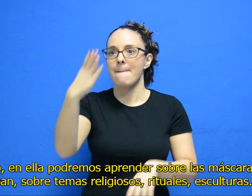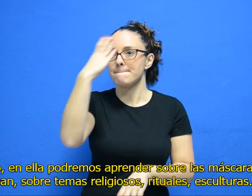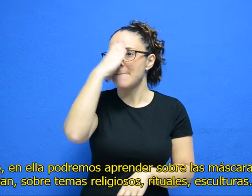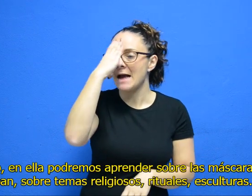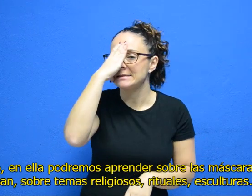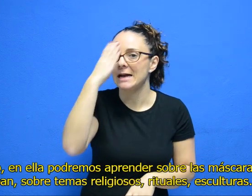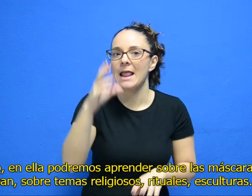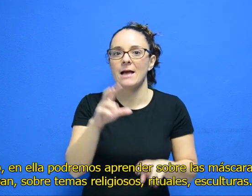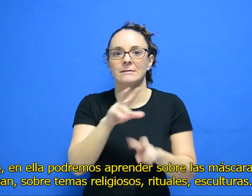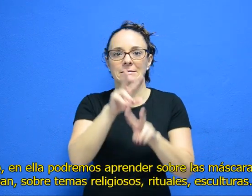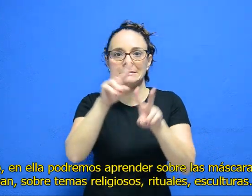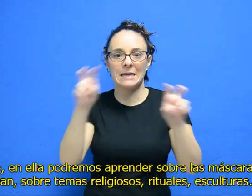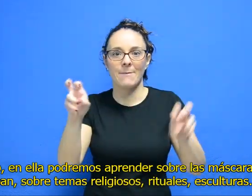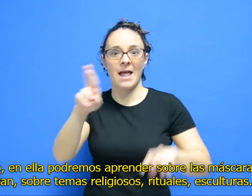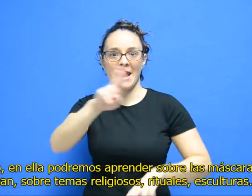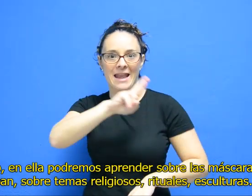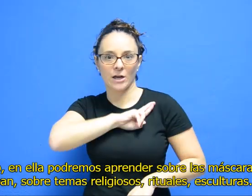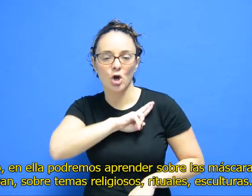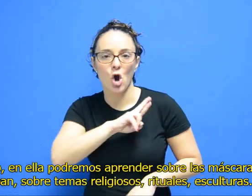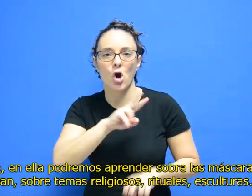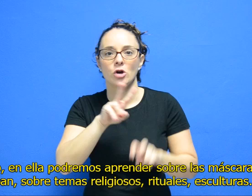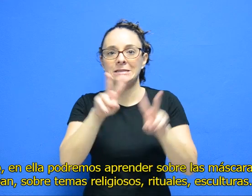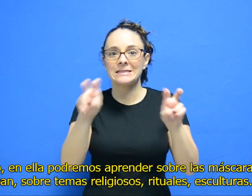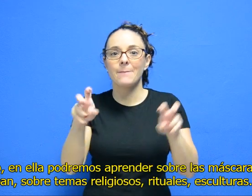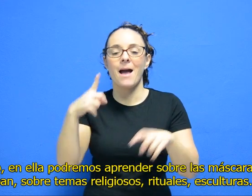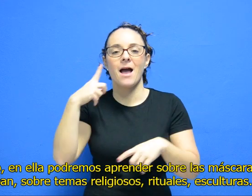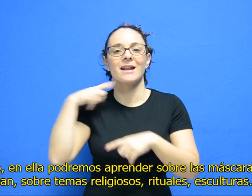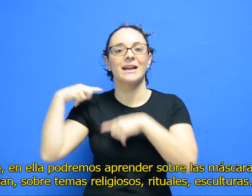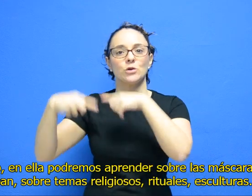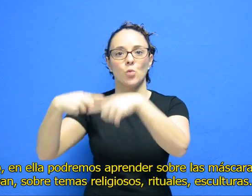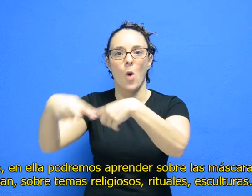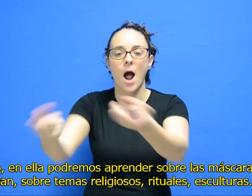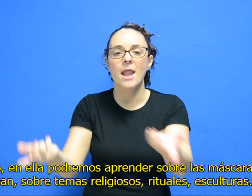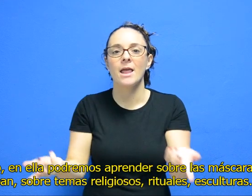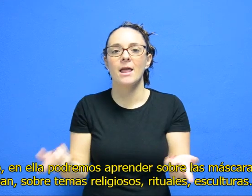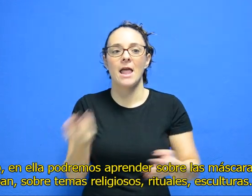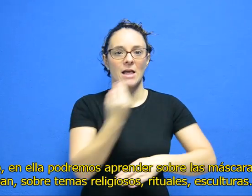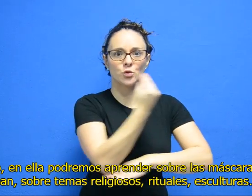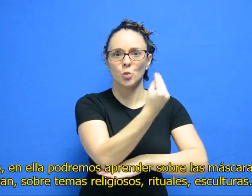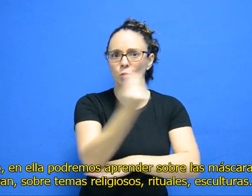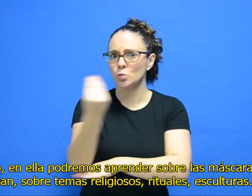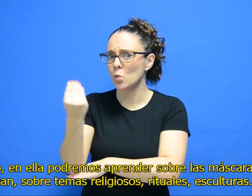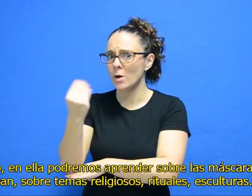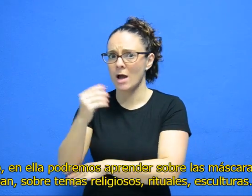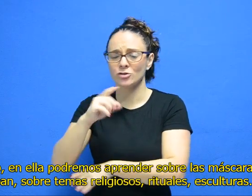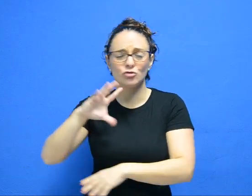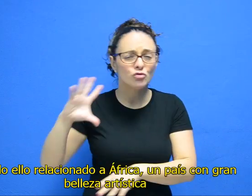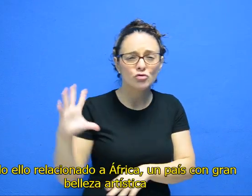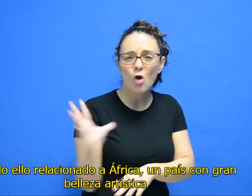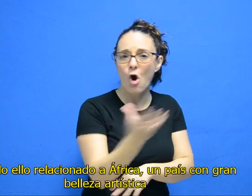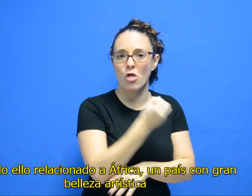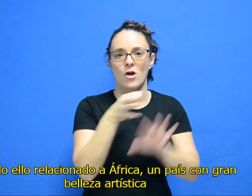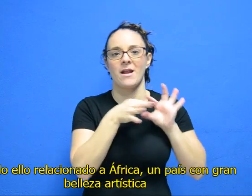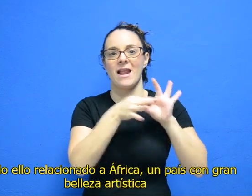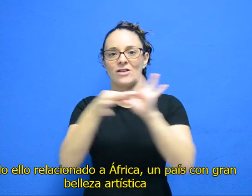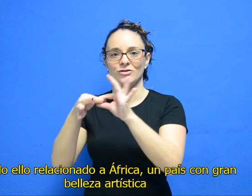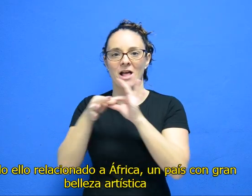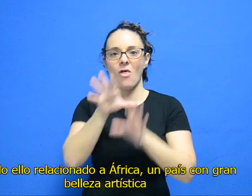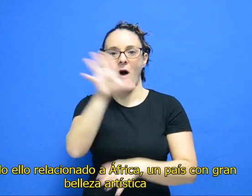Por ejemplo, en ella podremos aprender sobre las máscaras que se usaban, sobre temas religiosos, rituales, esculturas